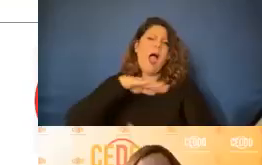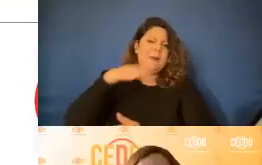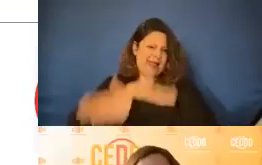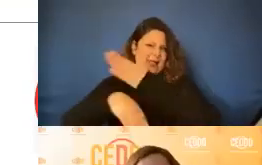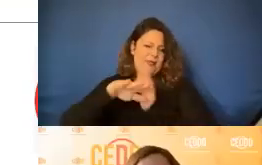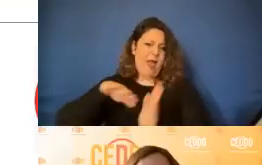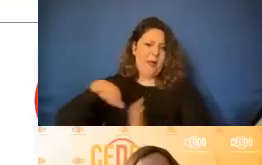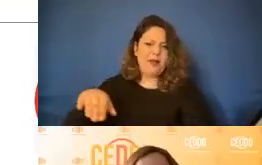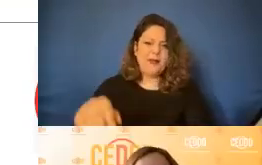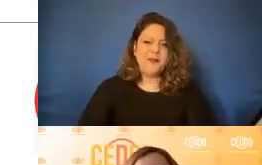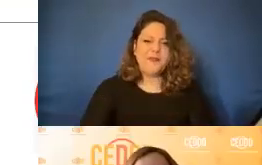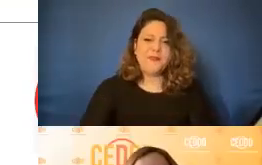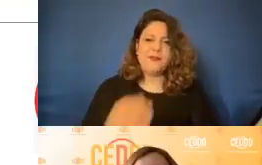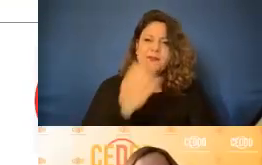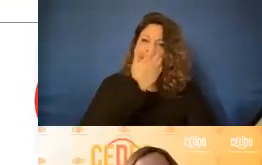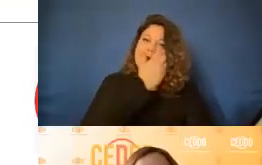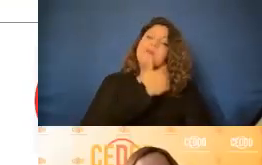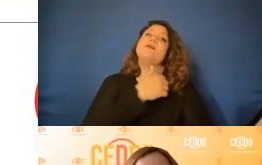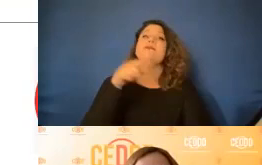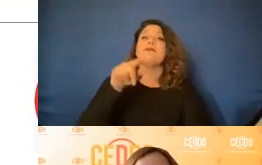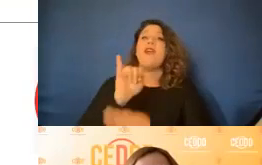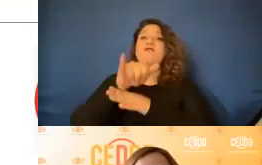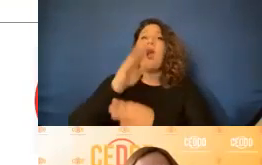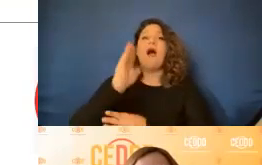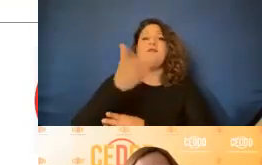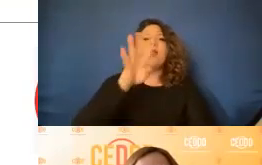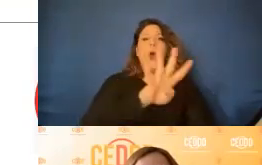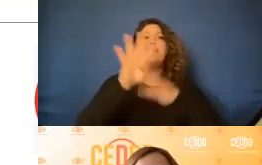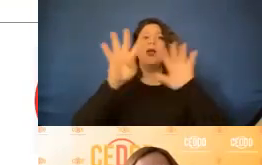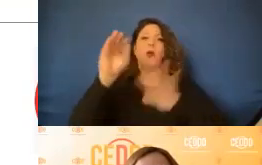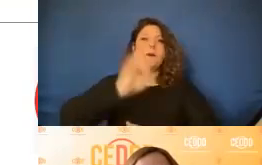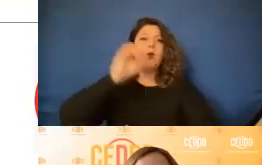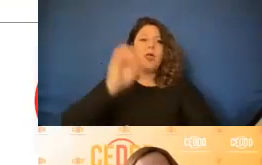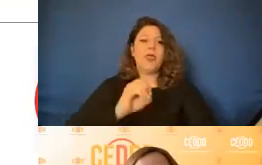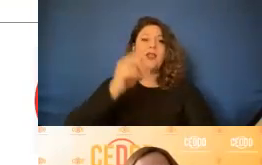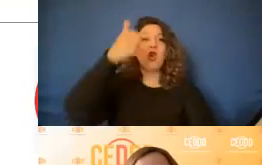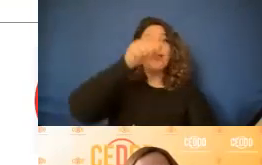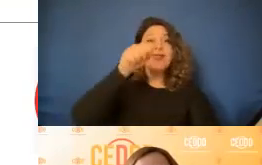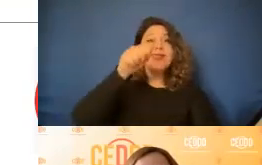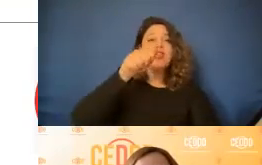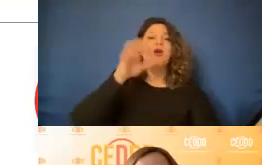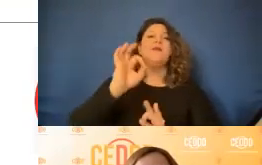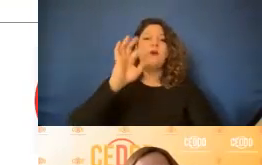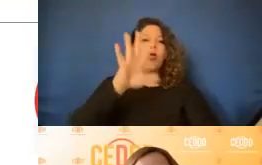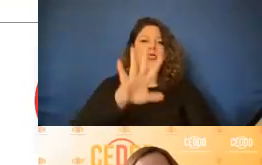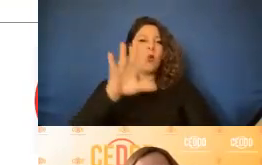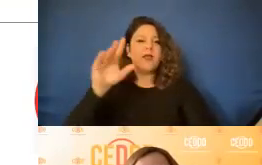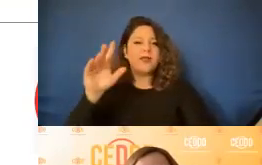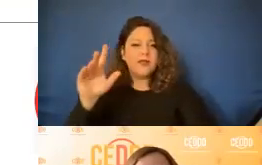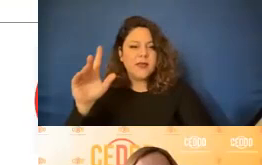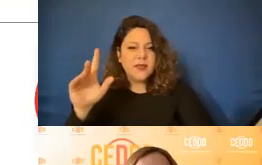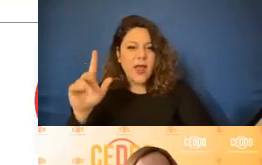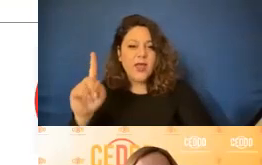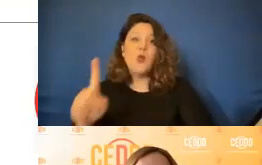El bullying afecta a un 49% de los niños y un 51% de las niñas, y el ciberbullying o acoso de